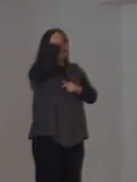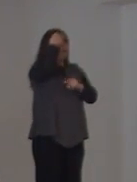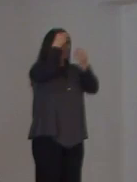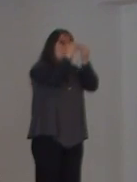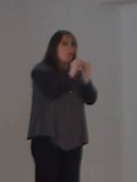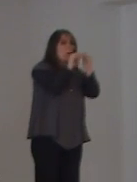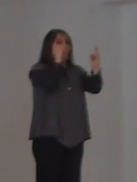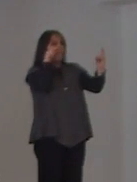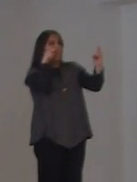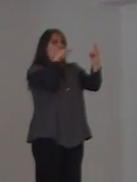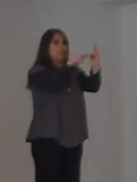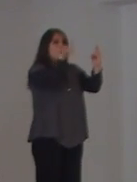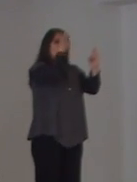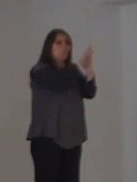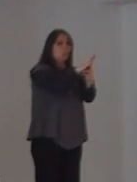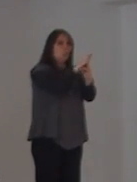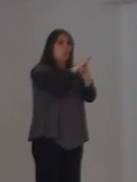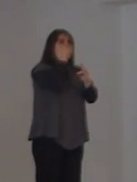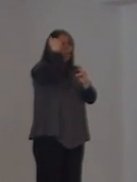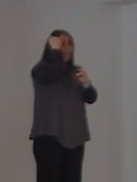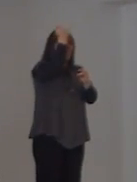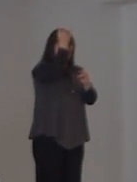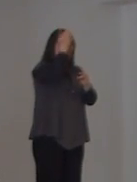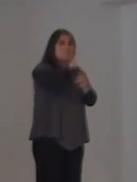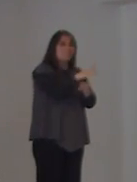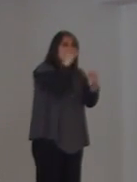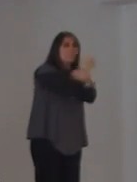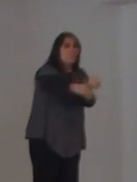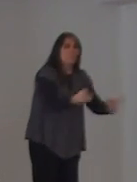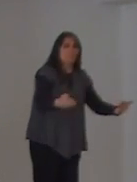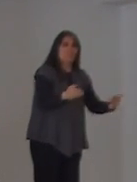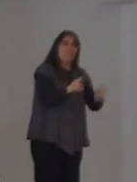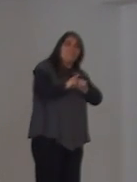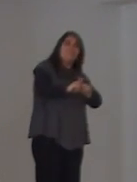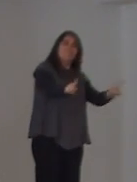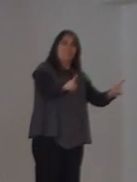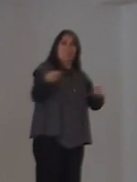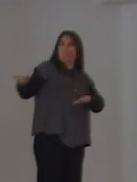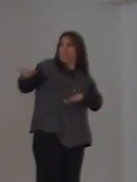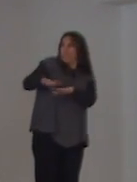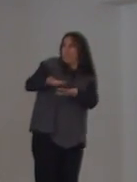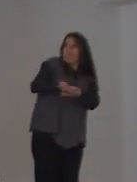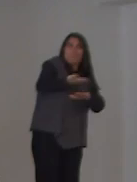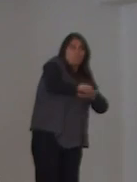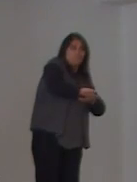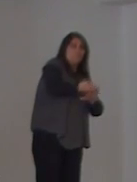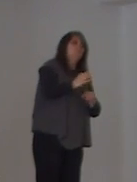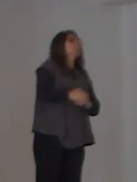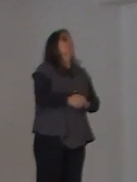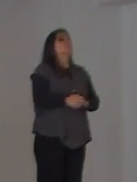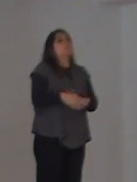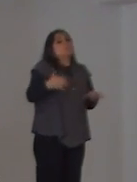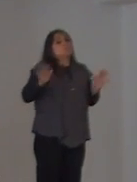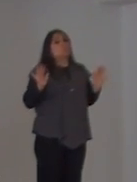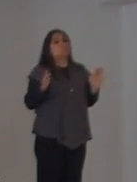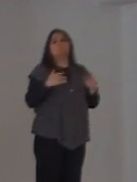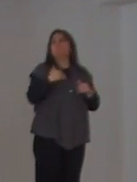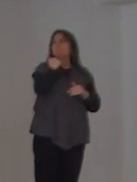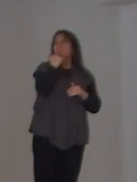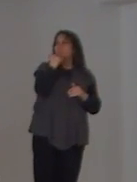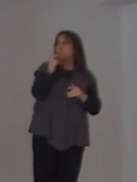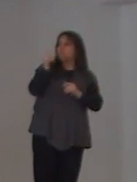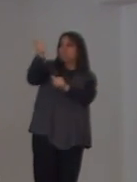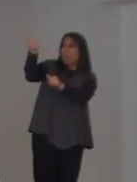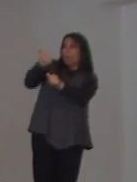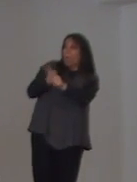otras nociones de infancia. En ese orden, nos gustaría que cada uno de ustedes, o en la medida en que